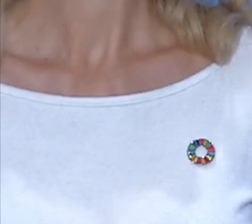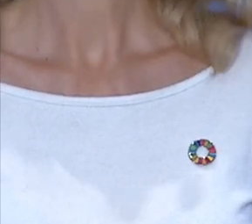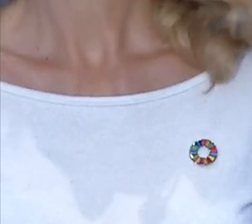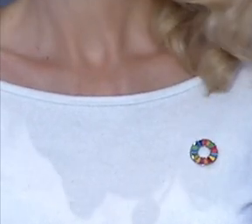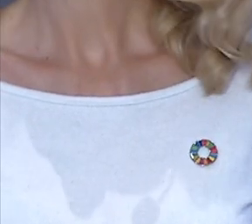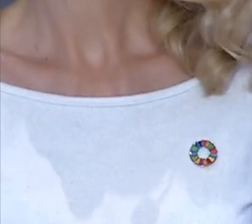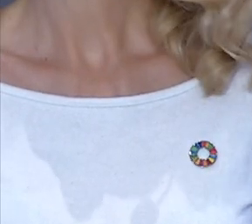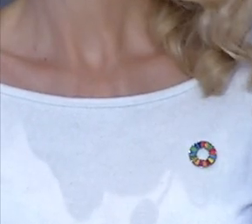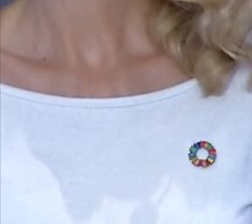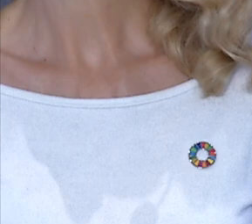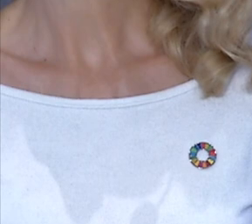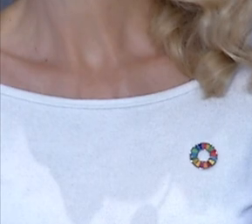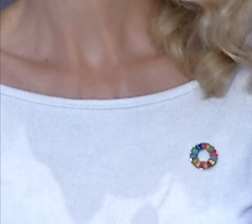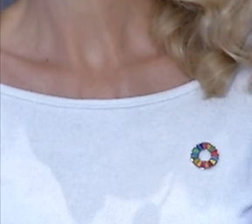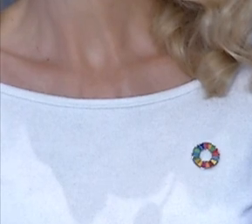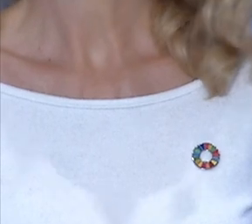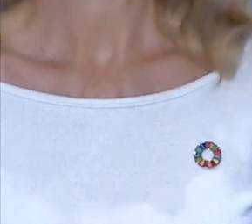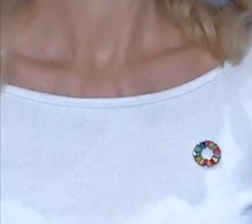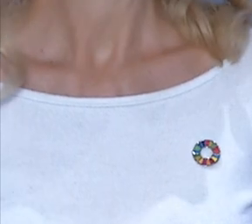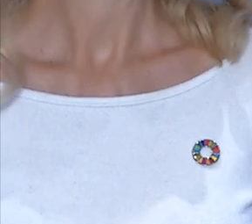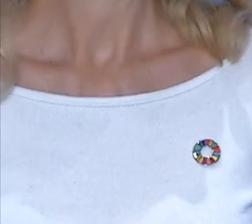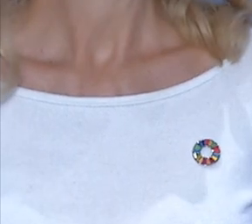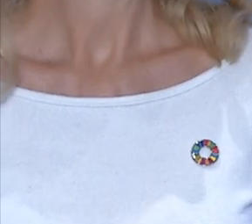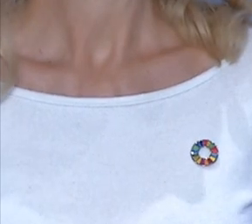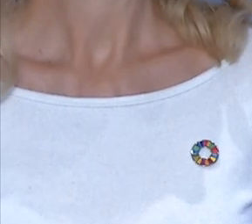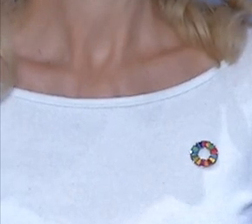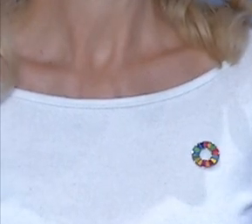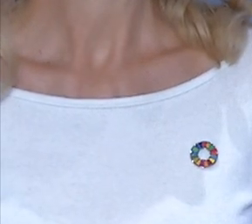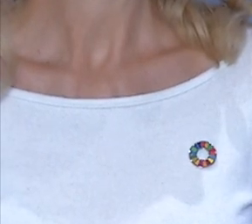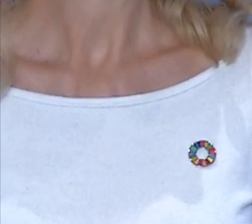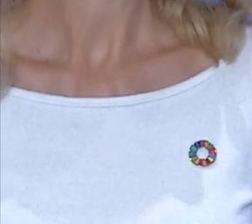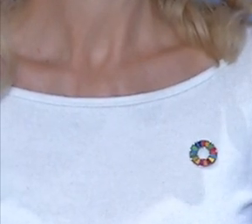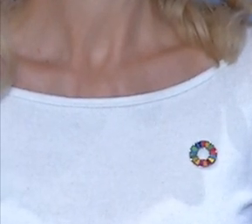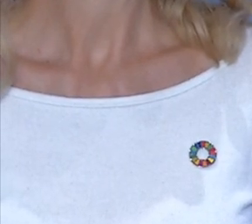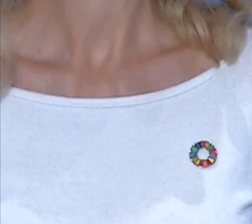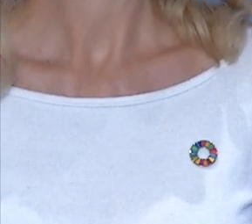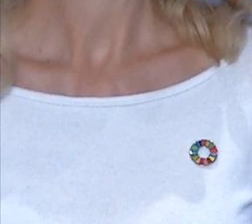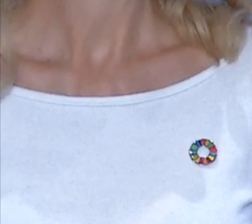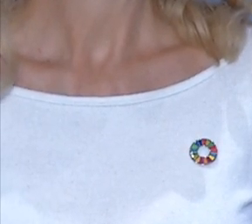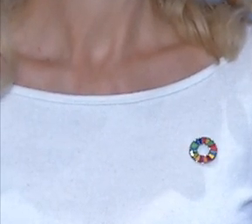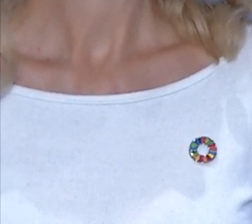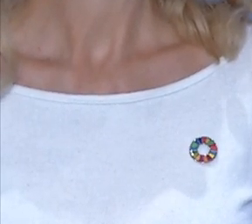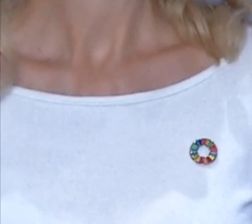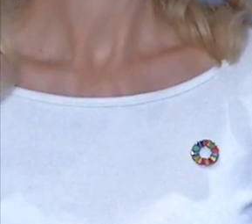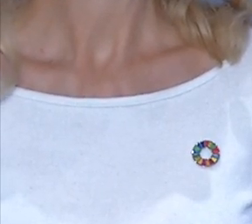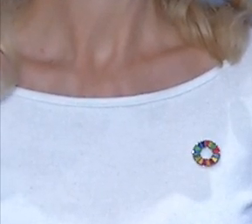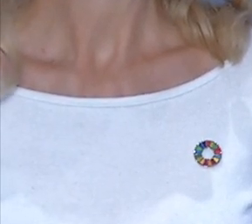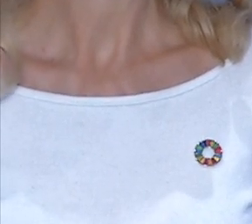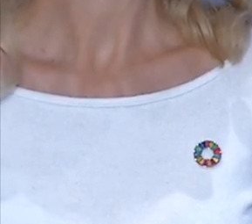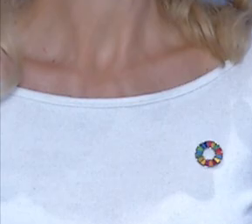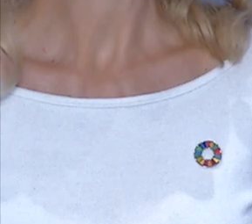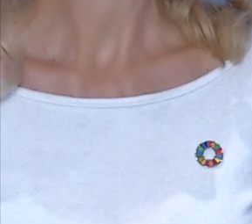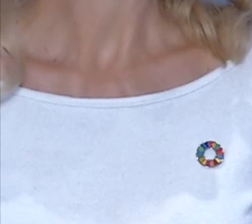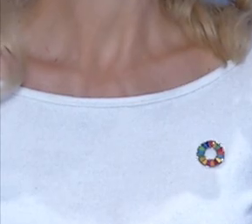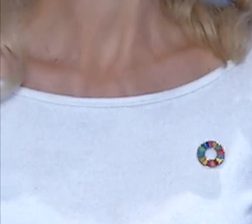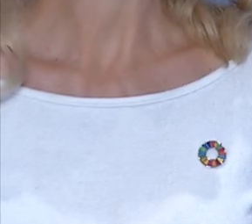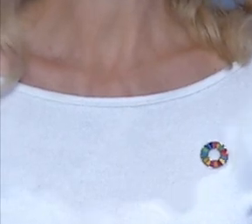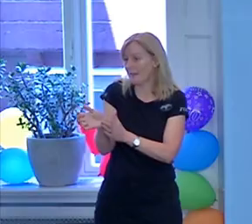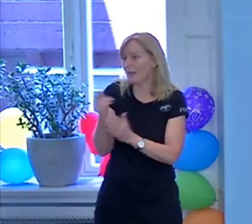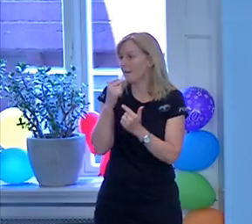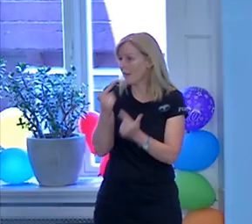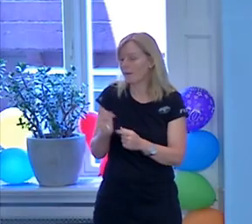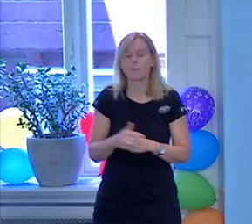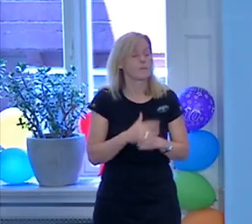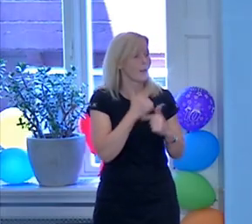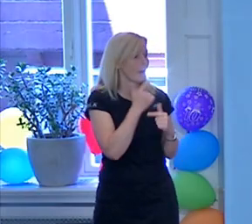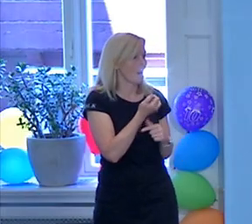händer någonting. Vi är här idag, och den här dialogen har jag hört flera gånger redan idag. Så att, men jag kommer tillbaka med lite exempel sen, tänkte jag. Tack så